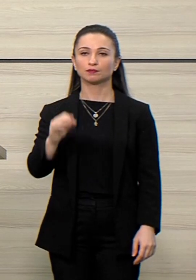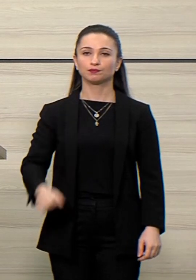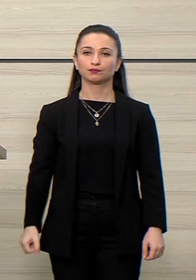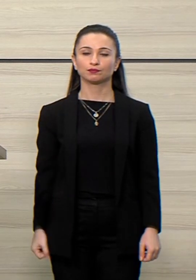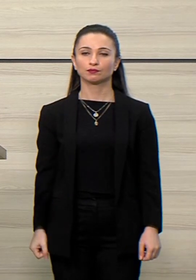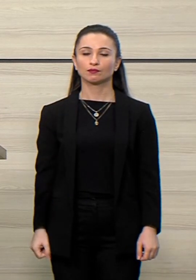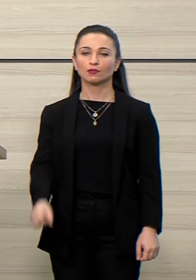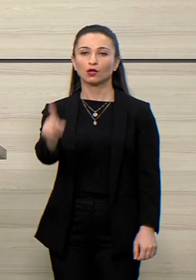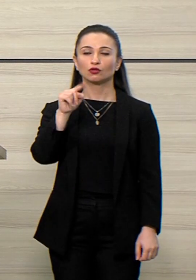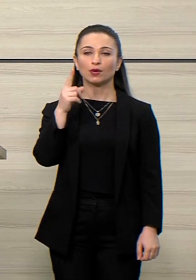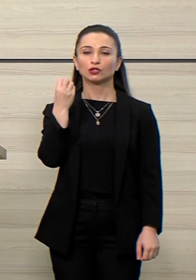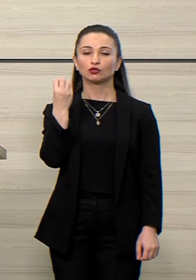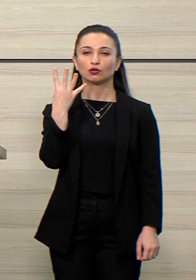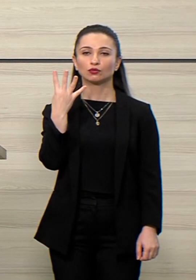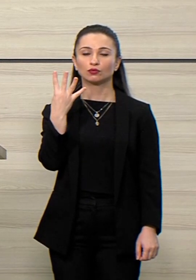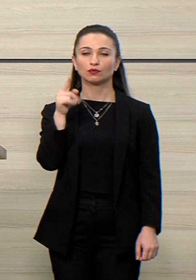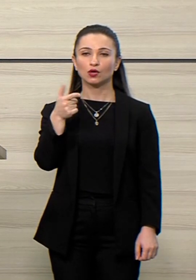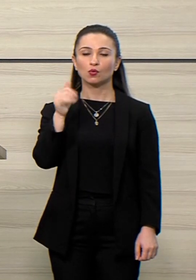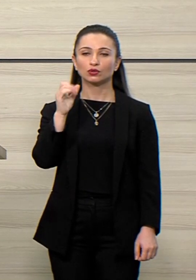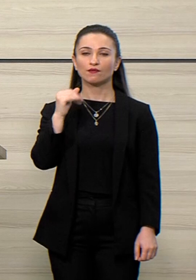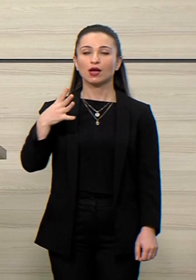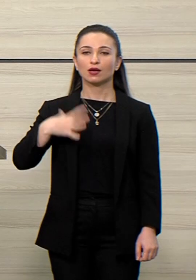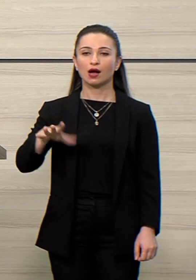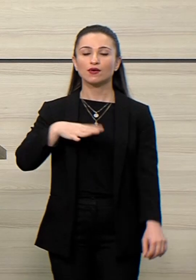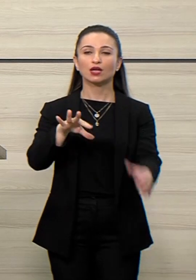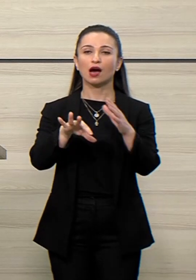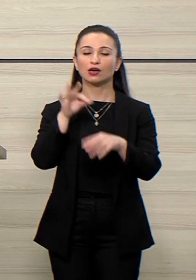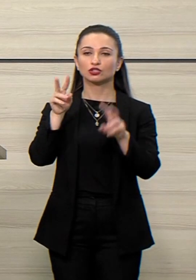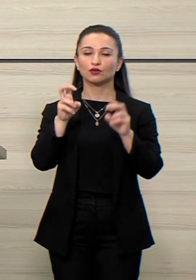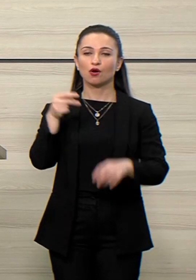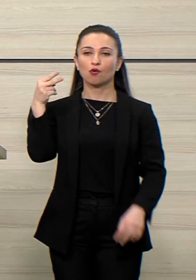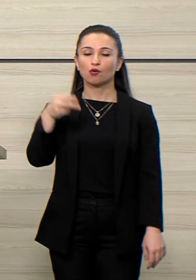0.11%. ნომერი 14 ბეჟან გუნავა, ქართული არჩევანი,